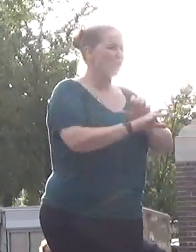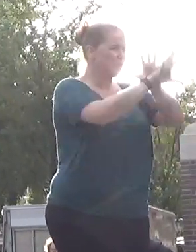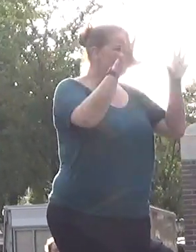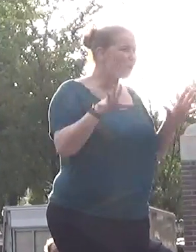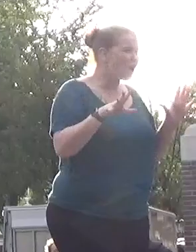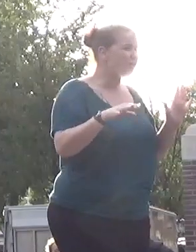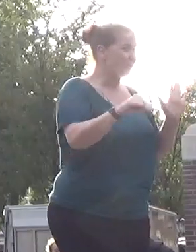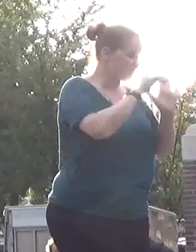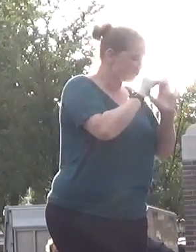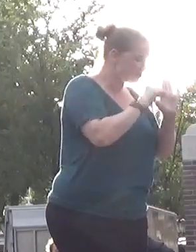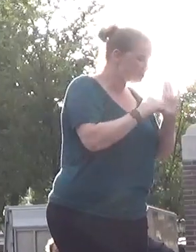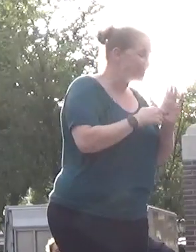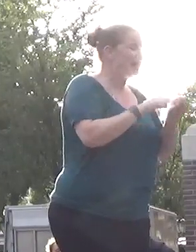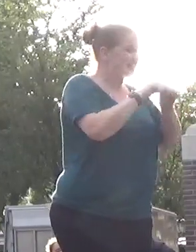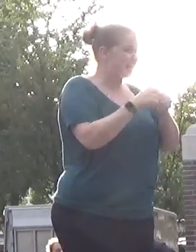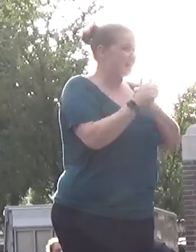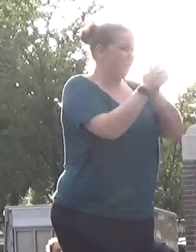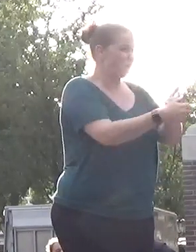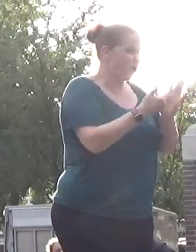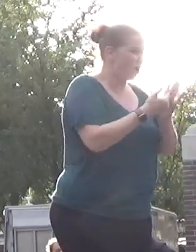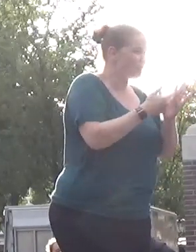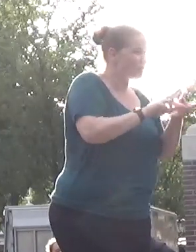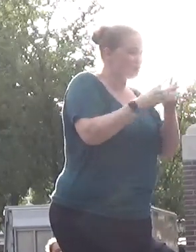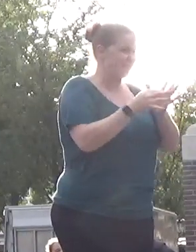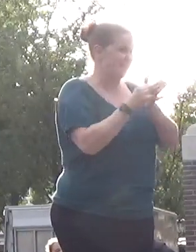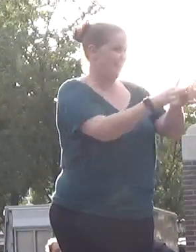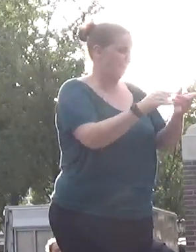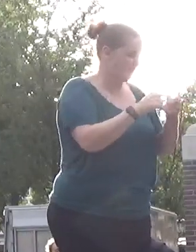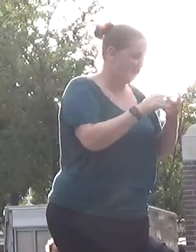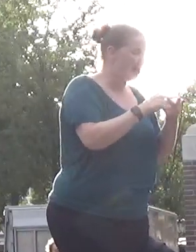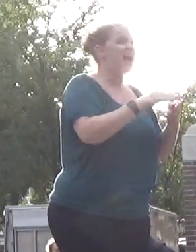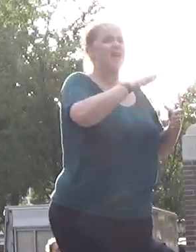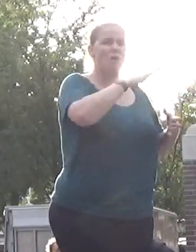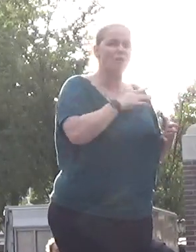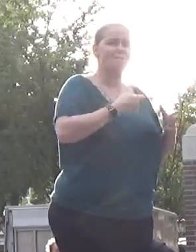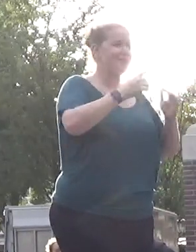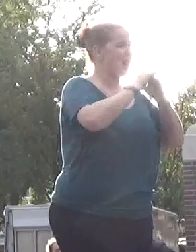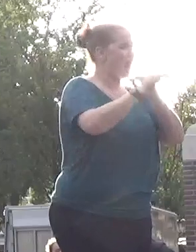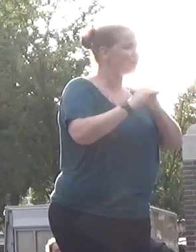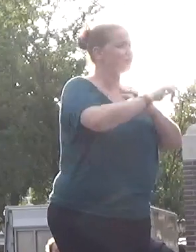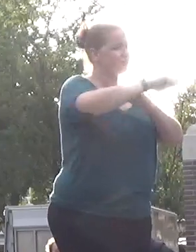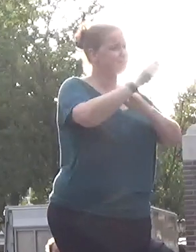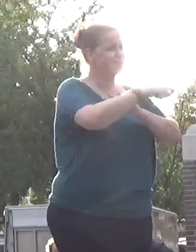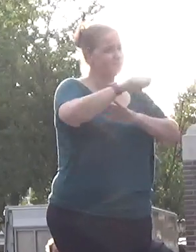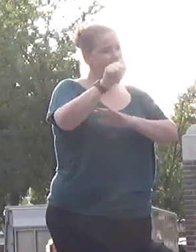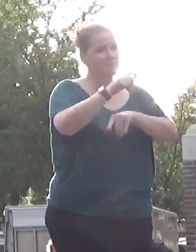gewezen op de schadelijke gevolgen van zogenaamde conversietherapie en die dan ook in steeds meer landen wordt verboden.